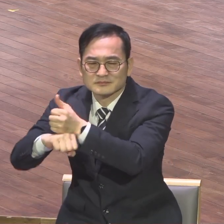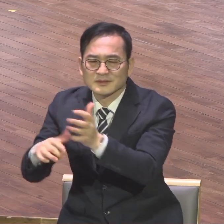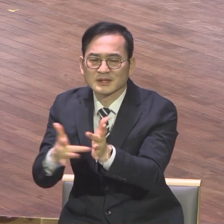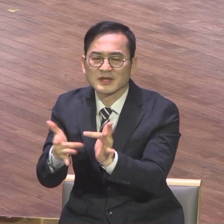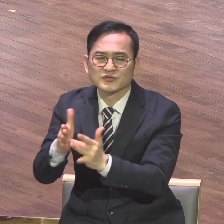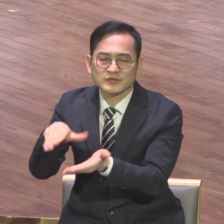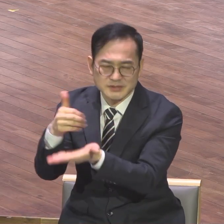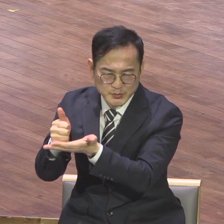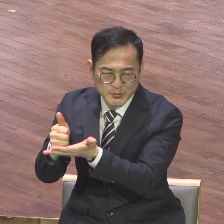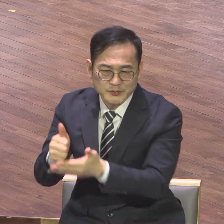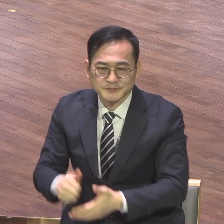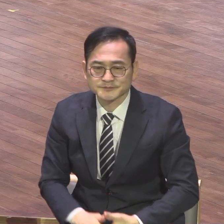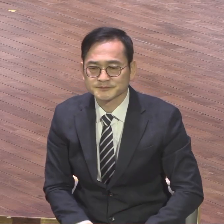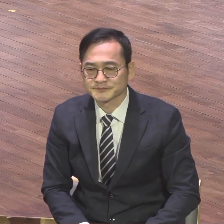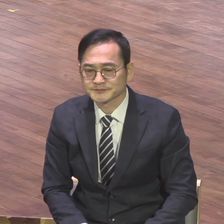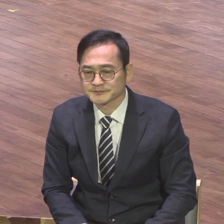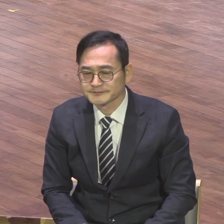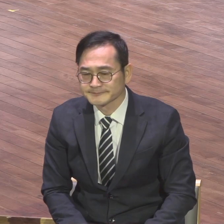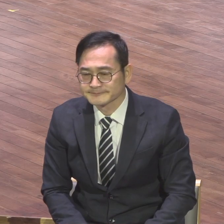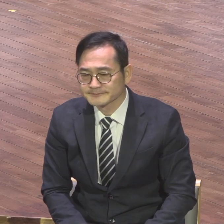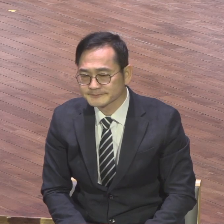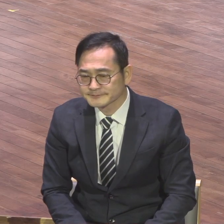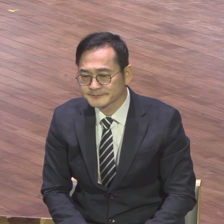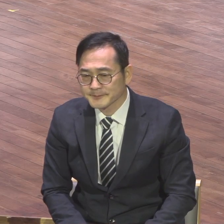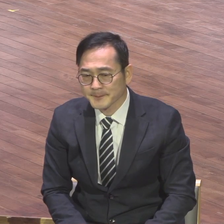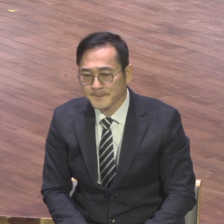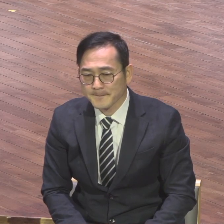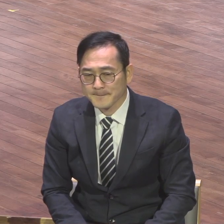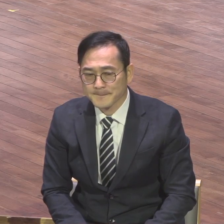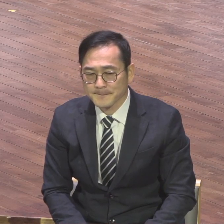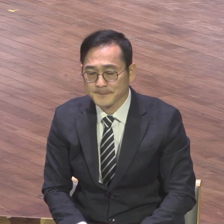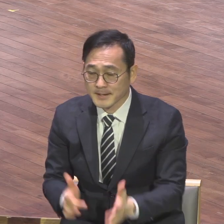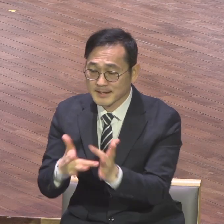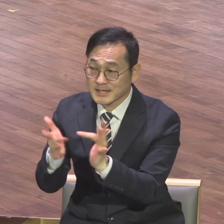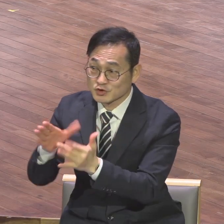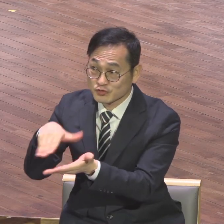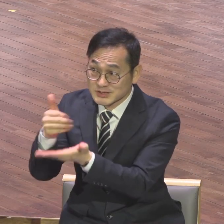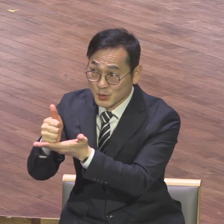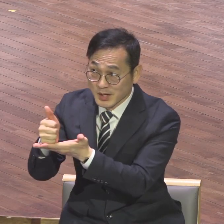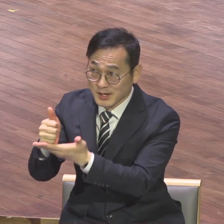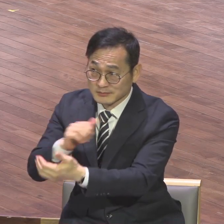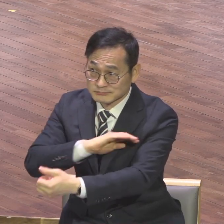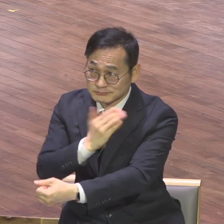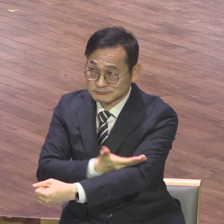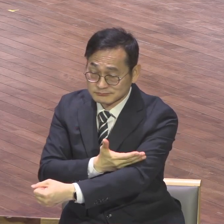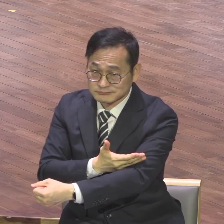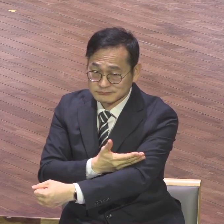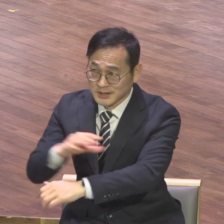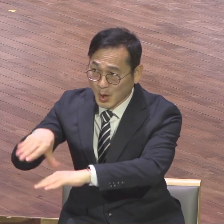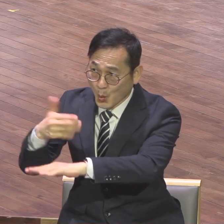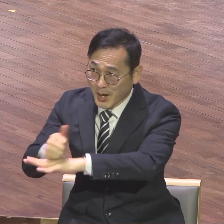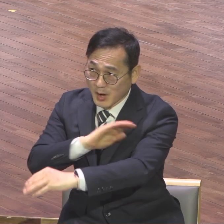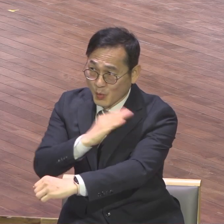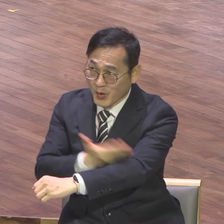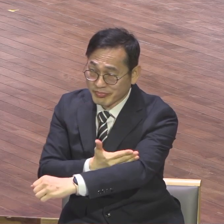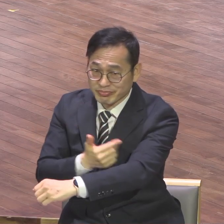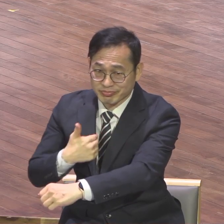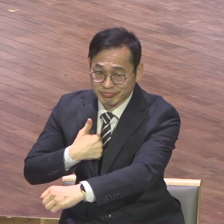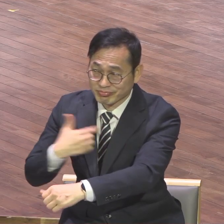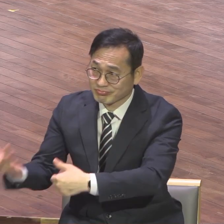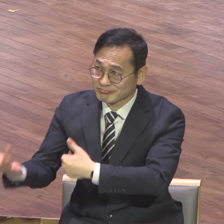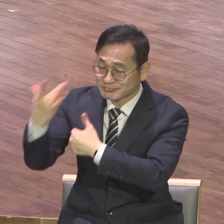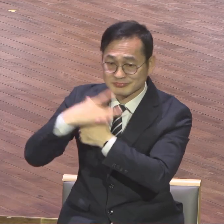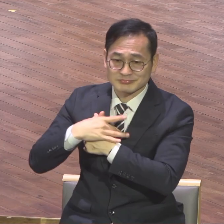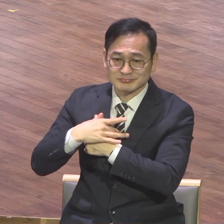우리가 이 예수 그리스도 왕권을 가지고 예수 그리스도의 왕권을 내가 가지고